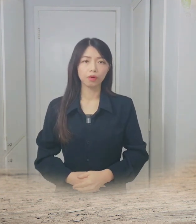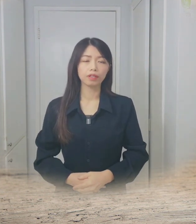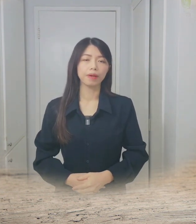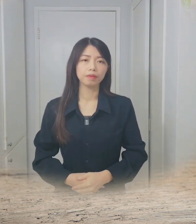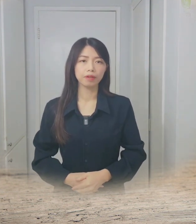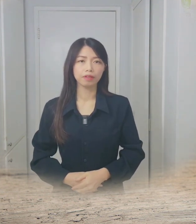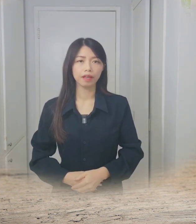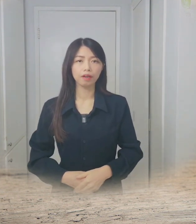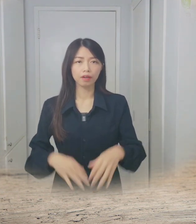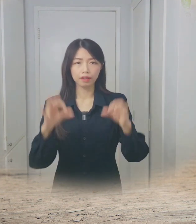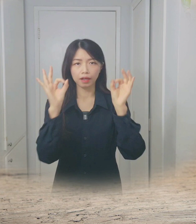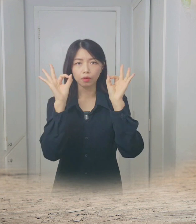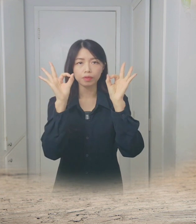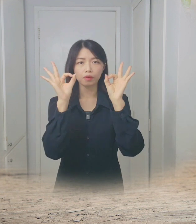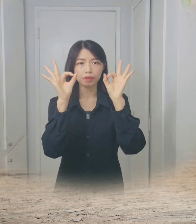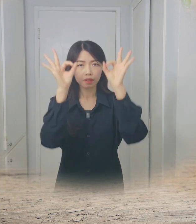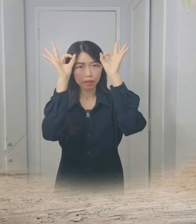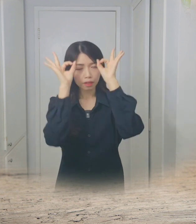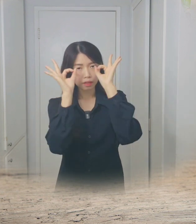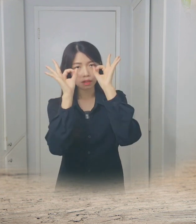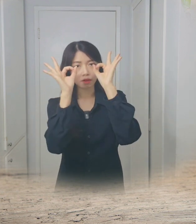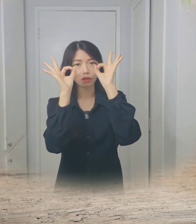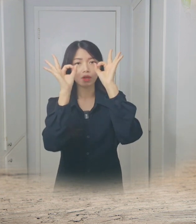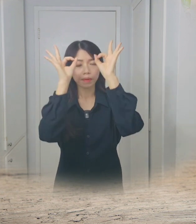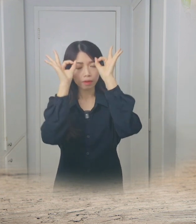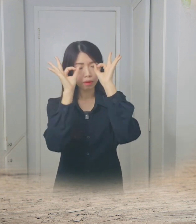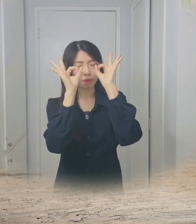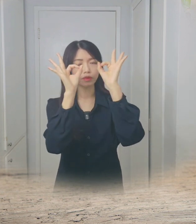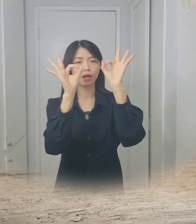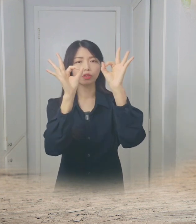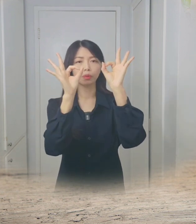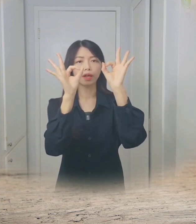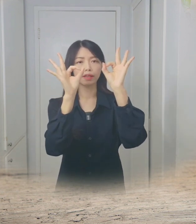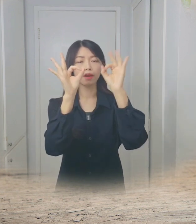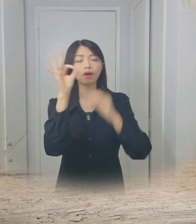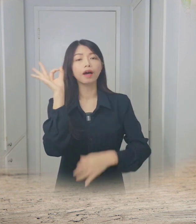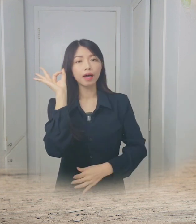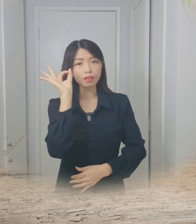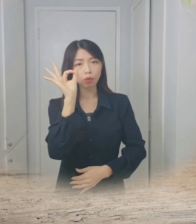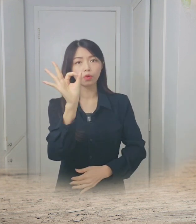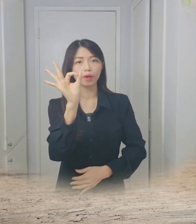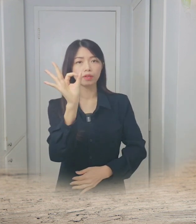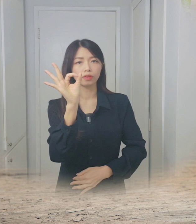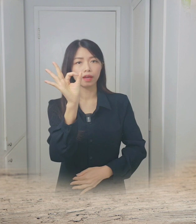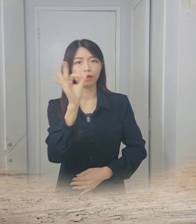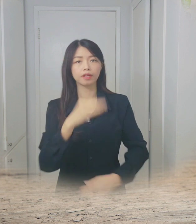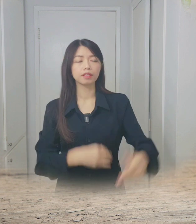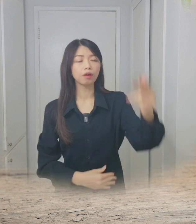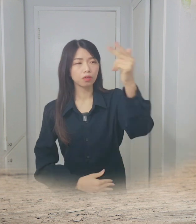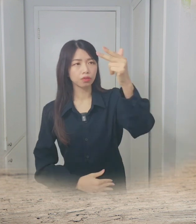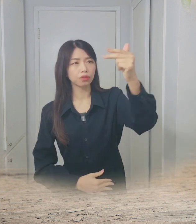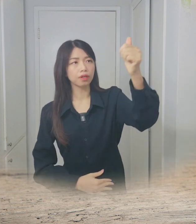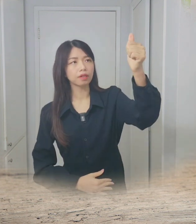형태의 여러가지 말씀 드렸는데요. 양손 엄지검지를 이렇게 눈앞에서 앞으로 나가도 보다인데요. 한 손으로만 하셔도 돼요.